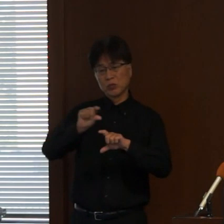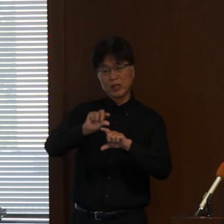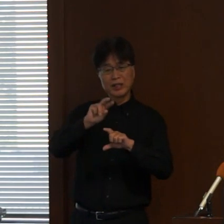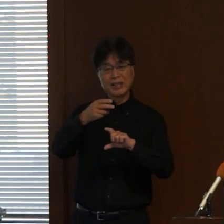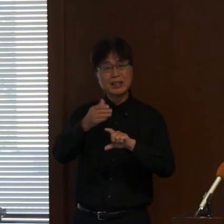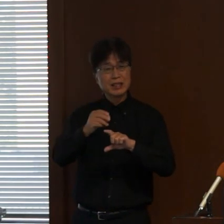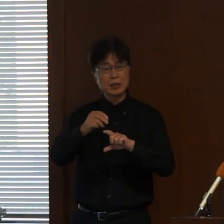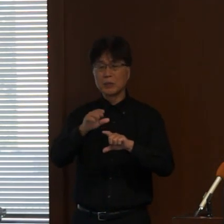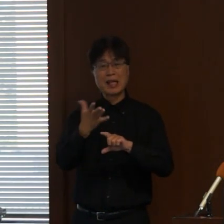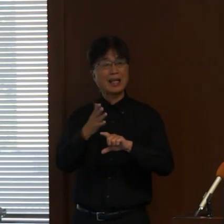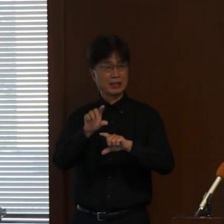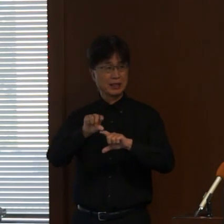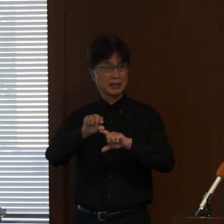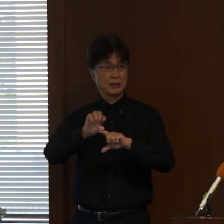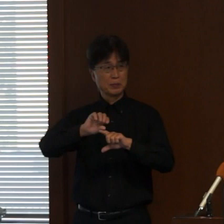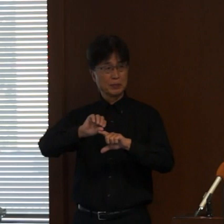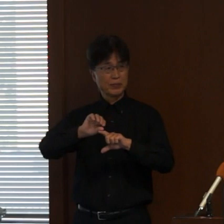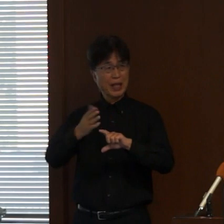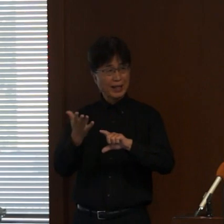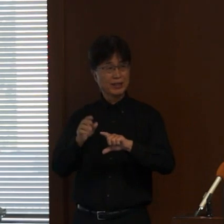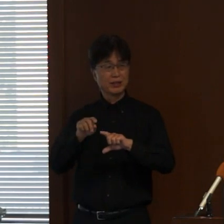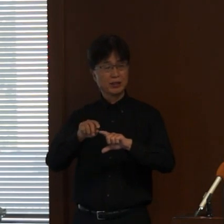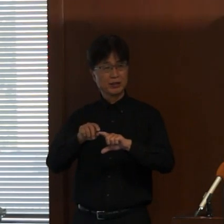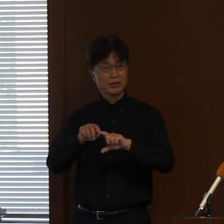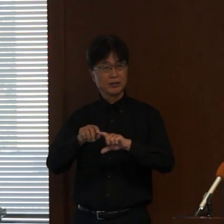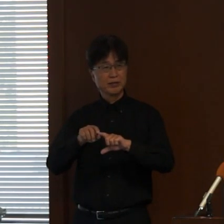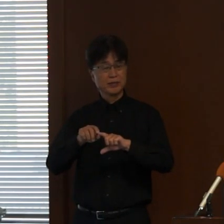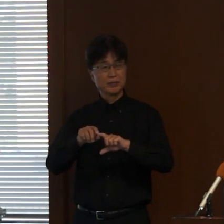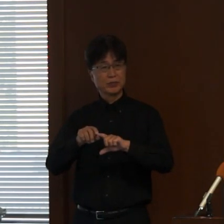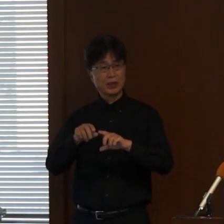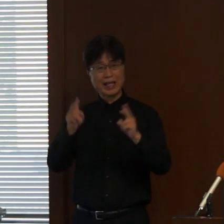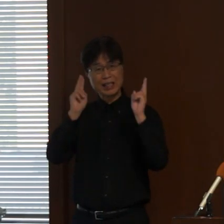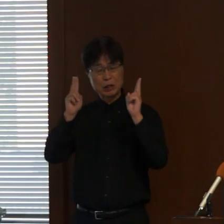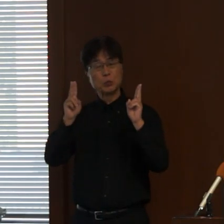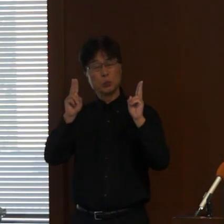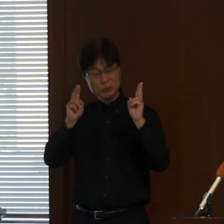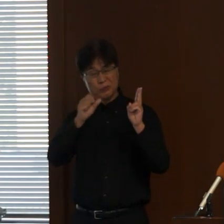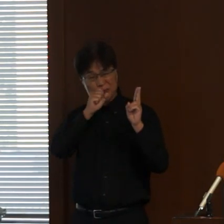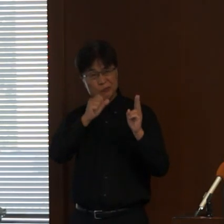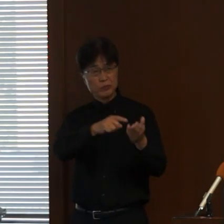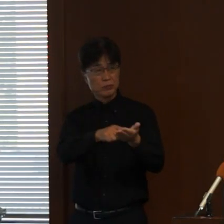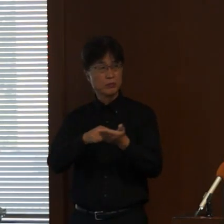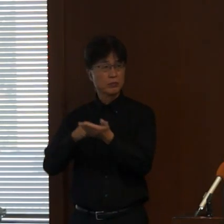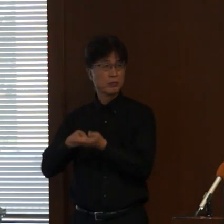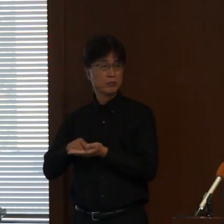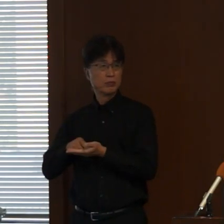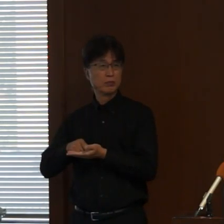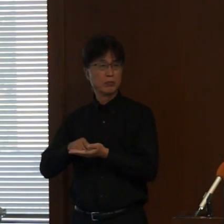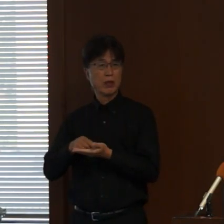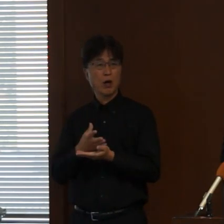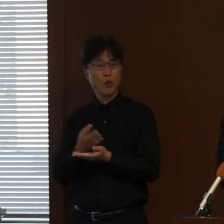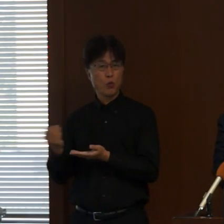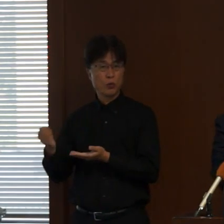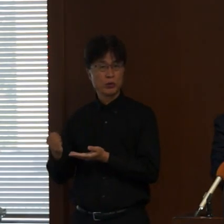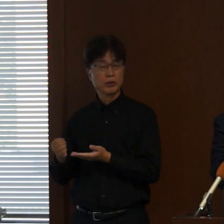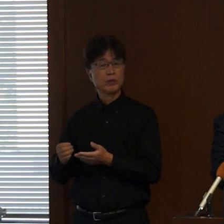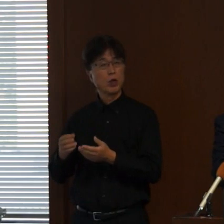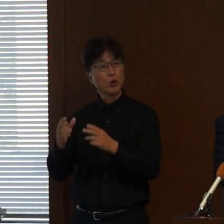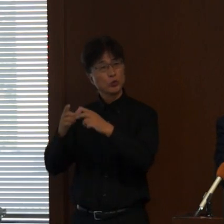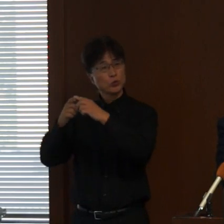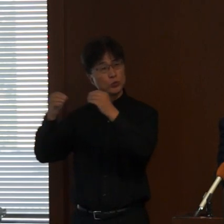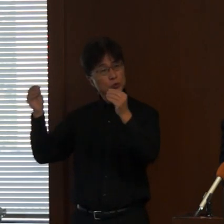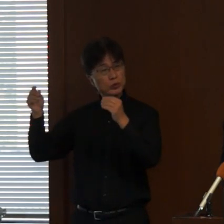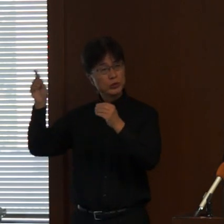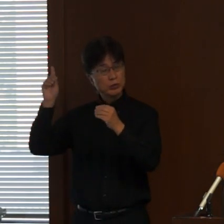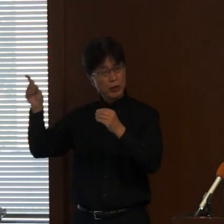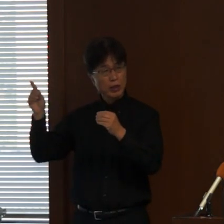岡県さん有利市ですけど、うちブリシってしたもんだから、そのあたりでこう結構殺到しておりまして、で、もともと国の方は公